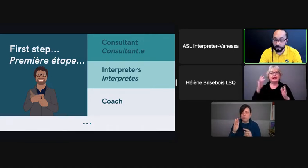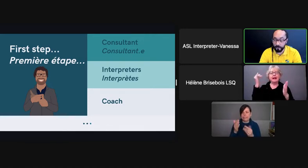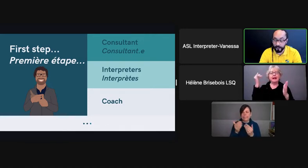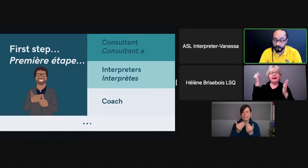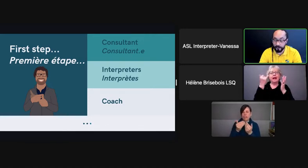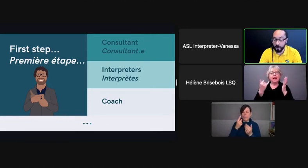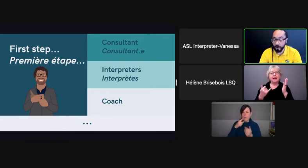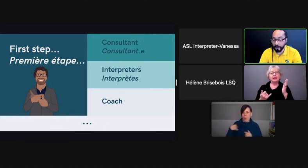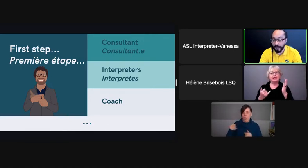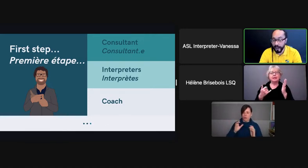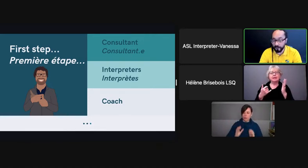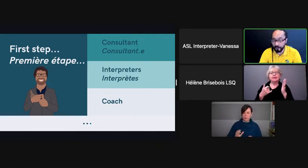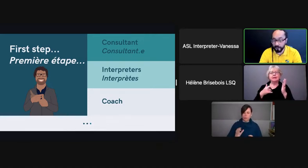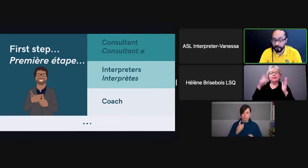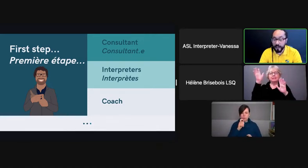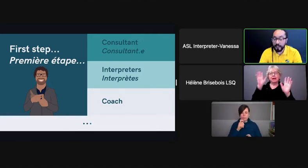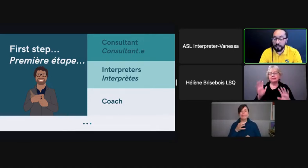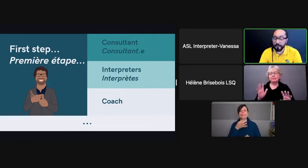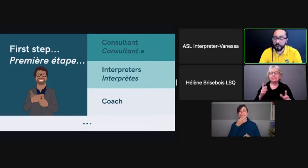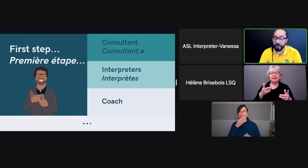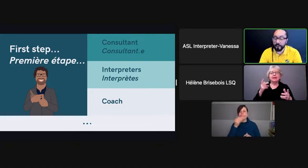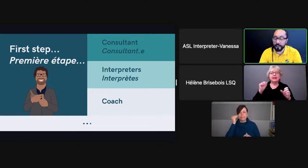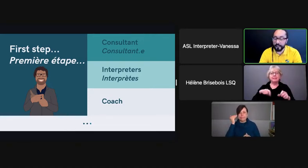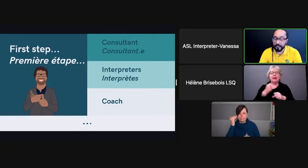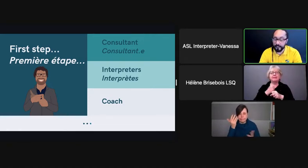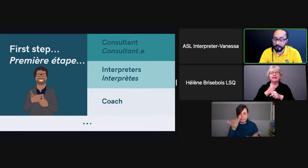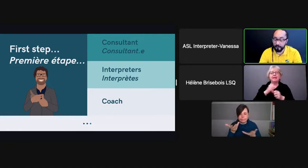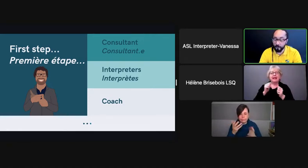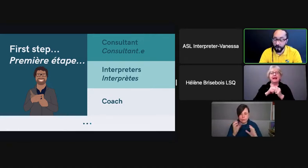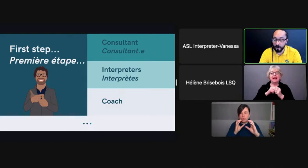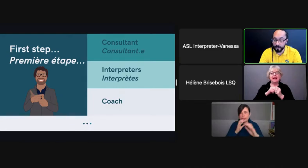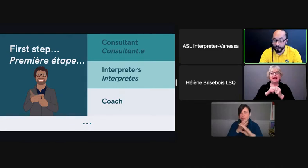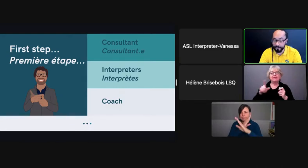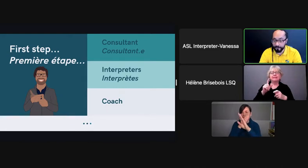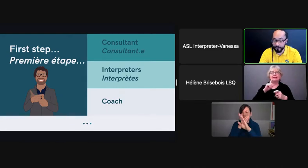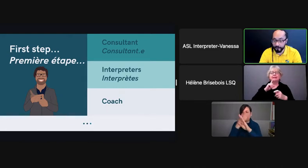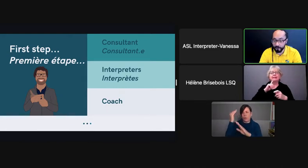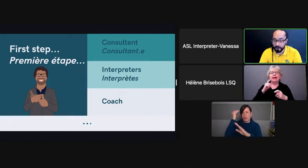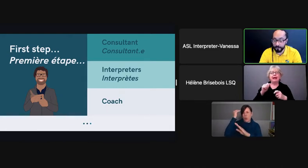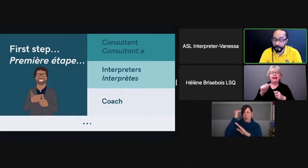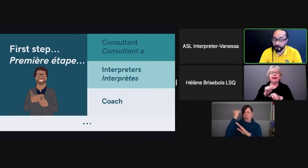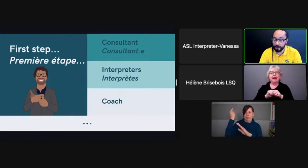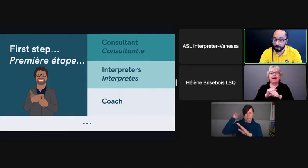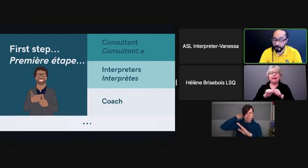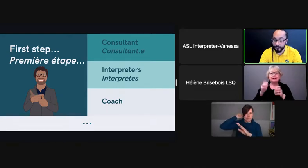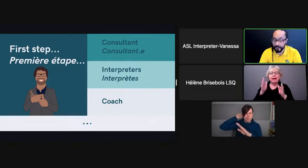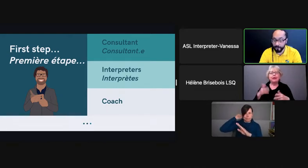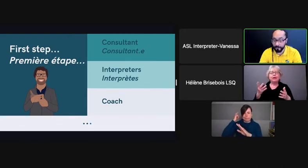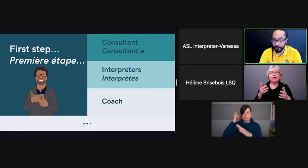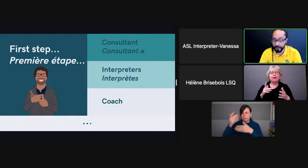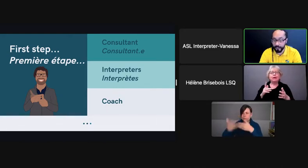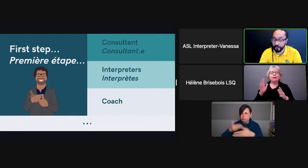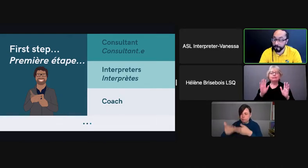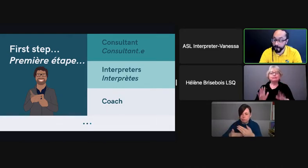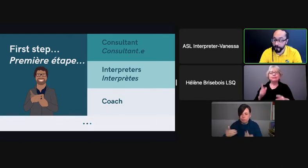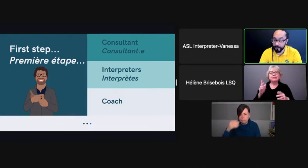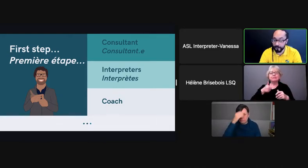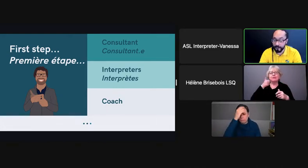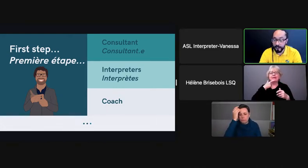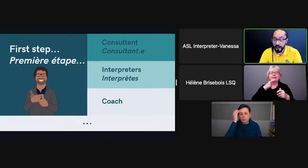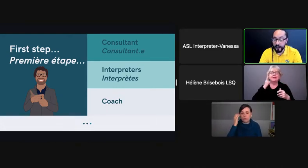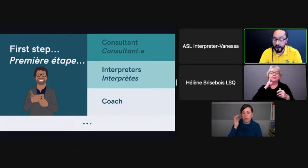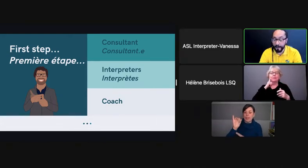scène. Un consultant peut travailler avec un réalisateur, des acteurs, pour s'assurer que ce soit plus facile pour les personnes sourdes,